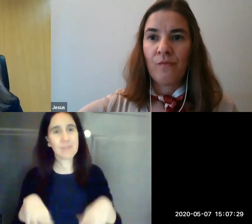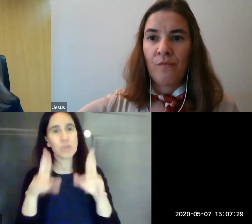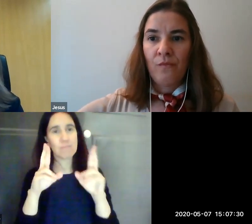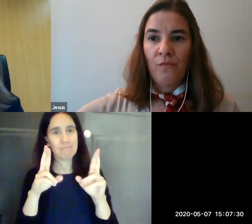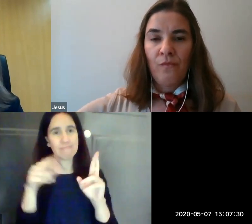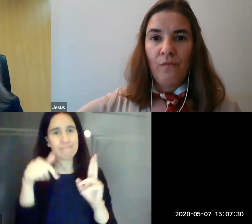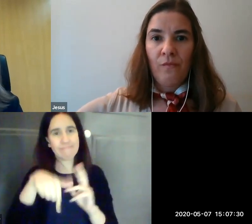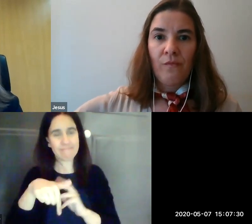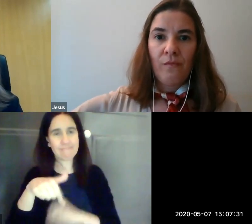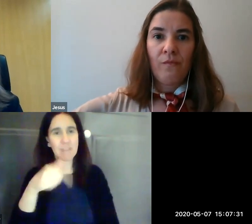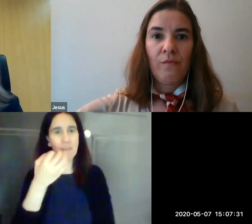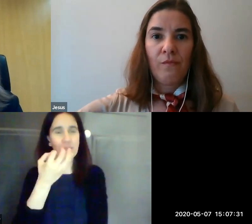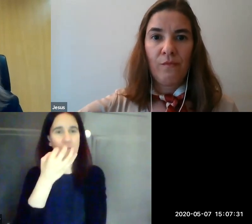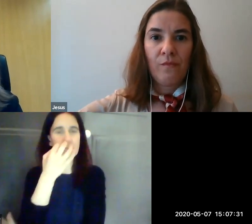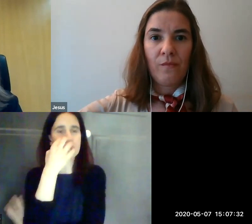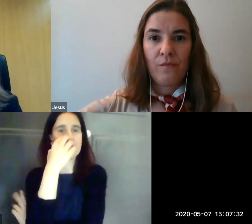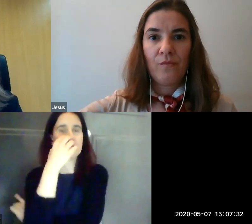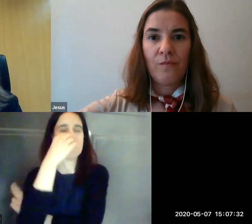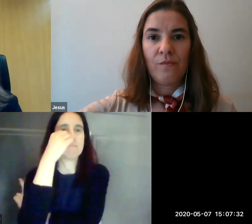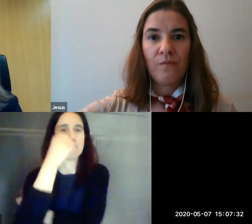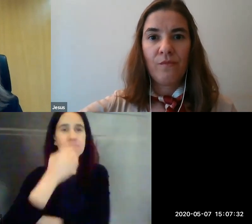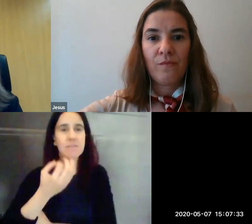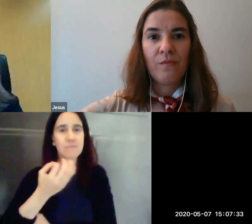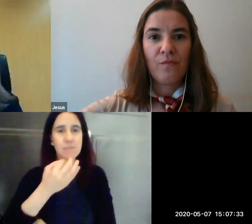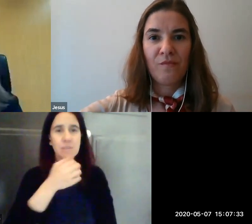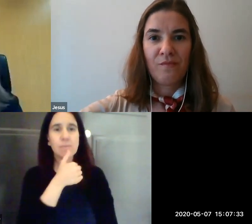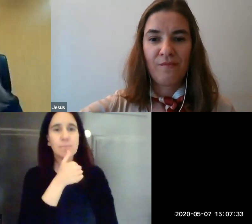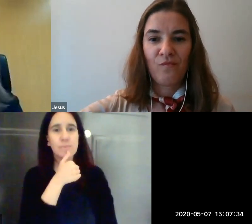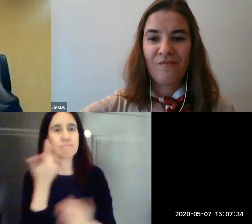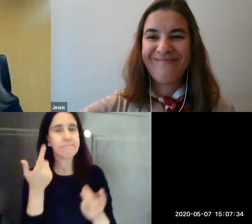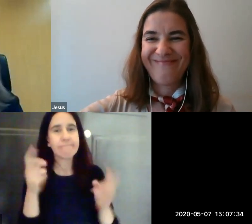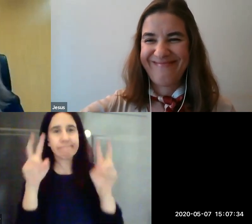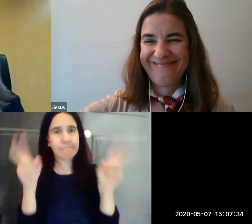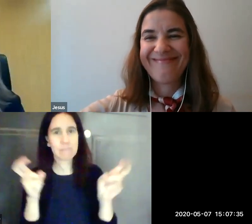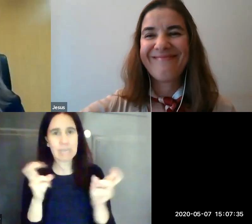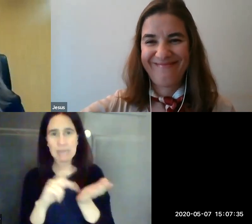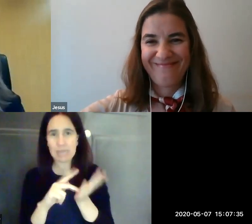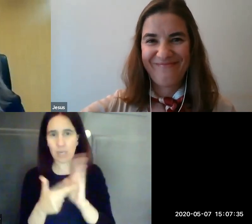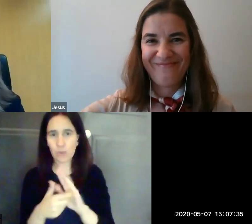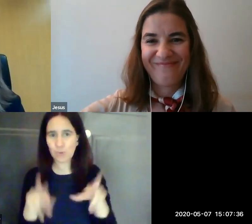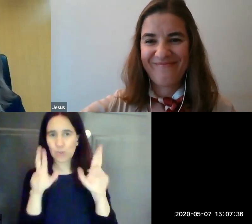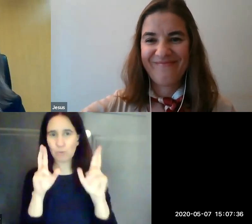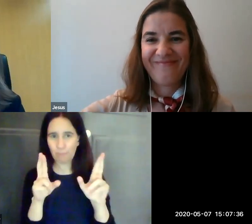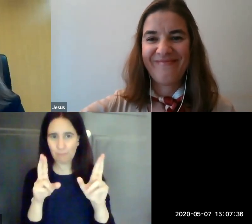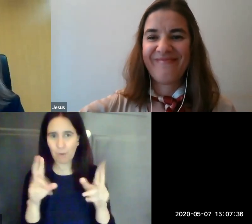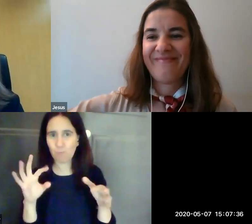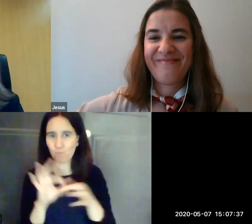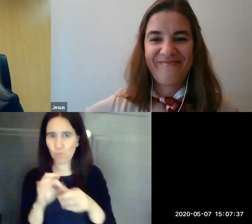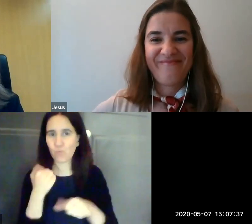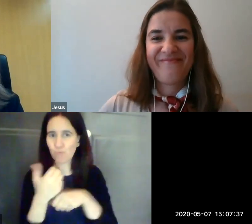de alguma maneira, a questão técnica aqui, espero que esteja a